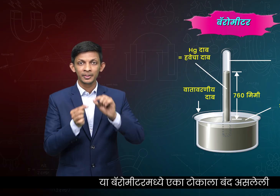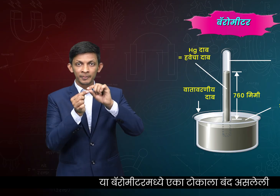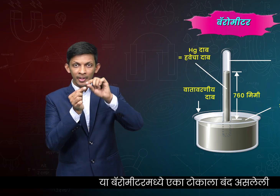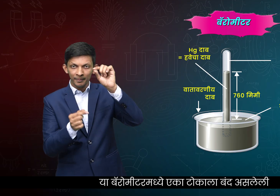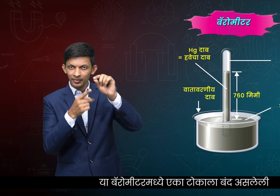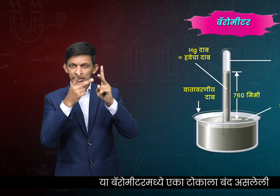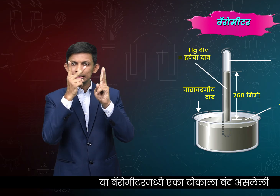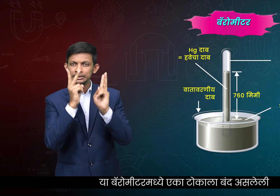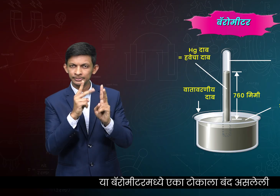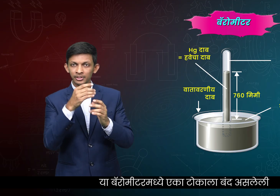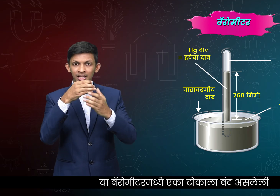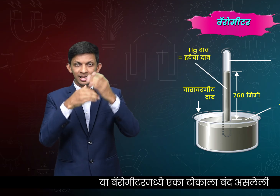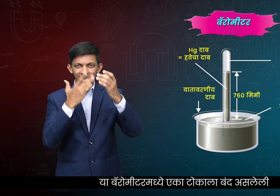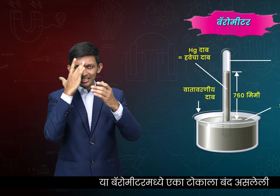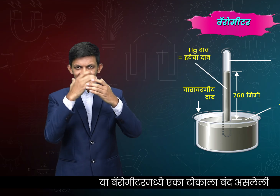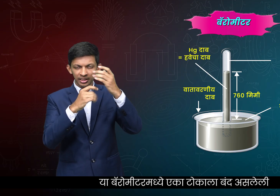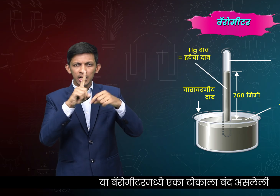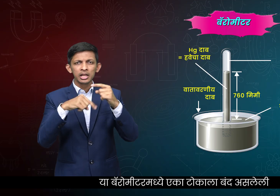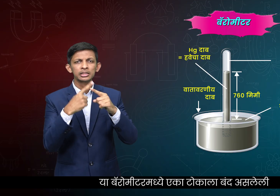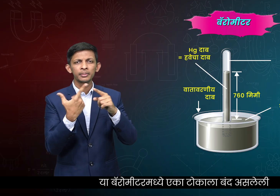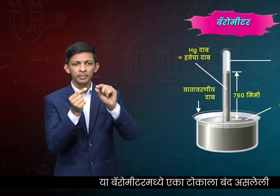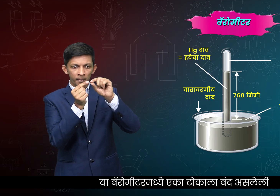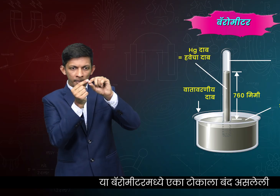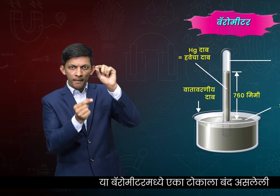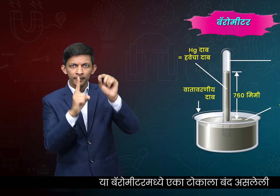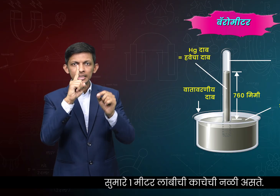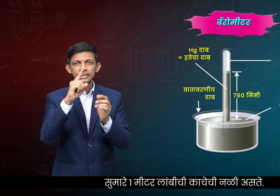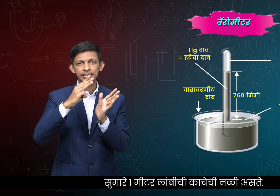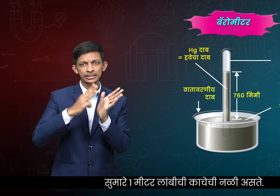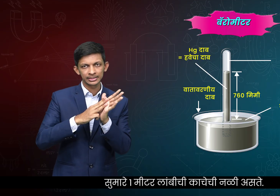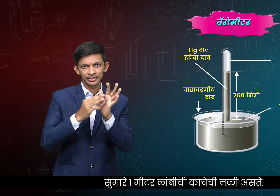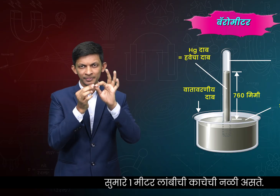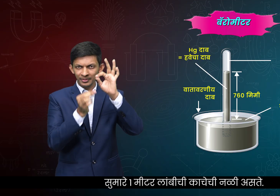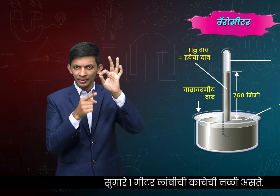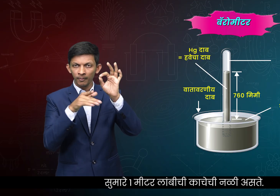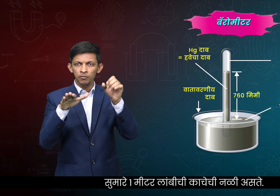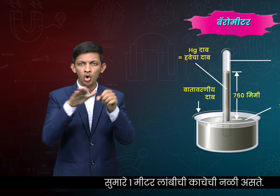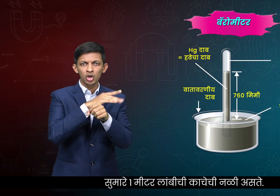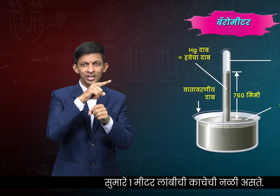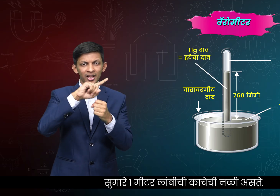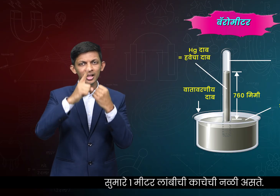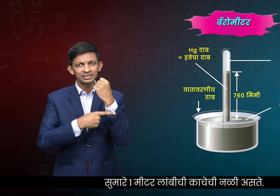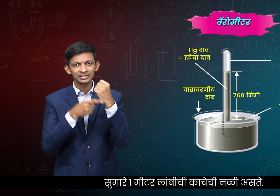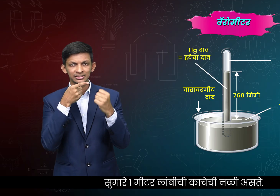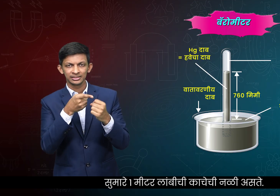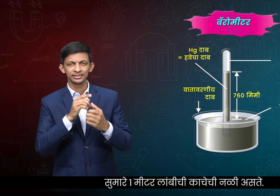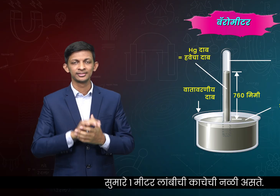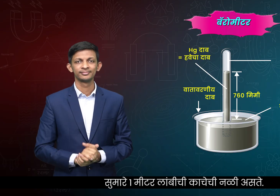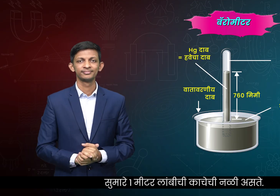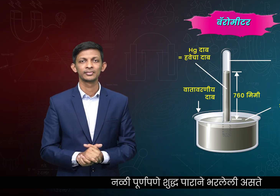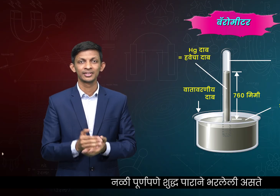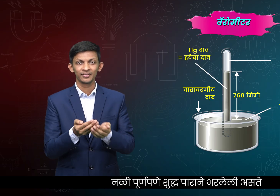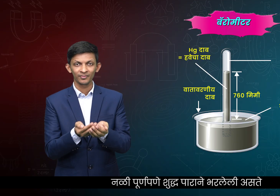या बॅरोमीटरमध्ये एका टोकाला बंद असलेली सुमारे 1 मीटर लांबीची काचेची नळी